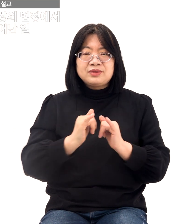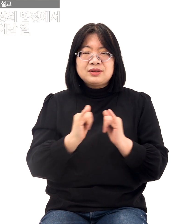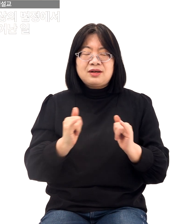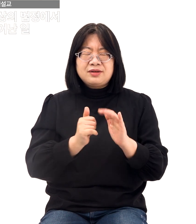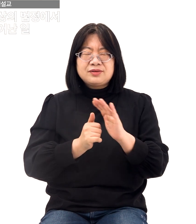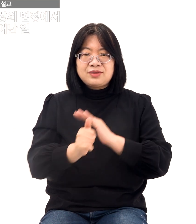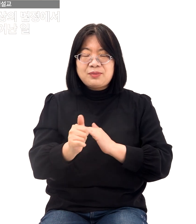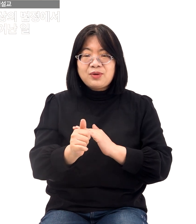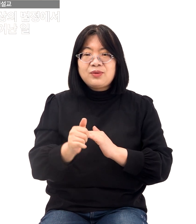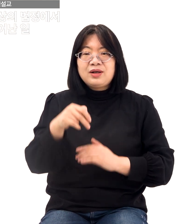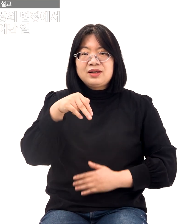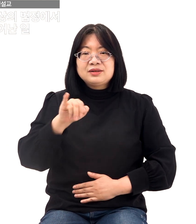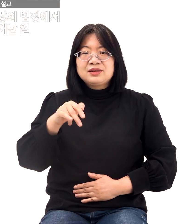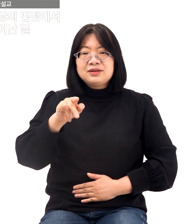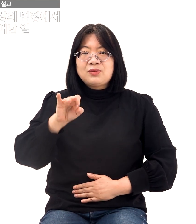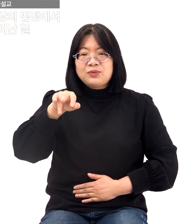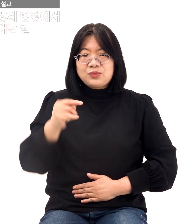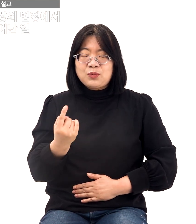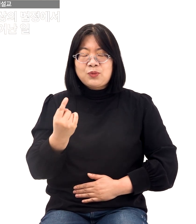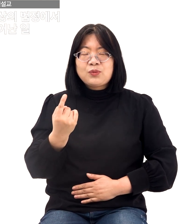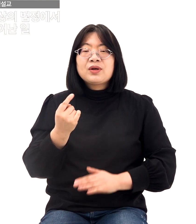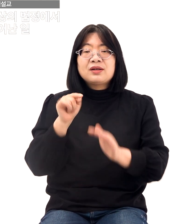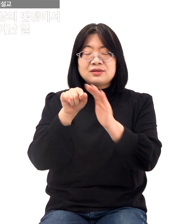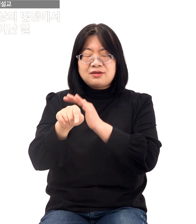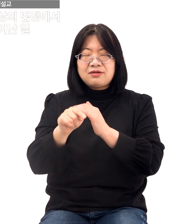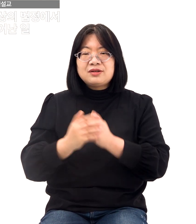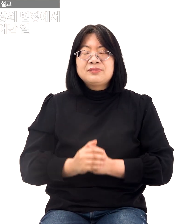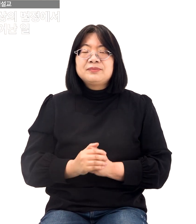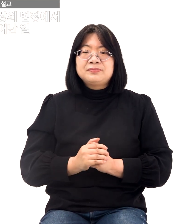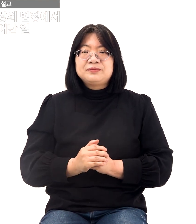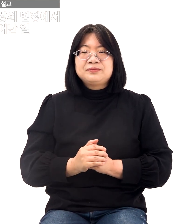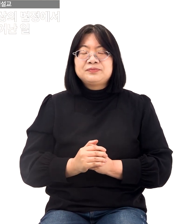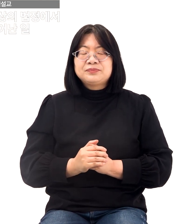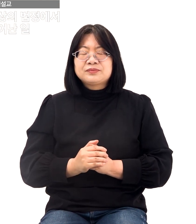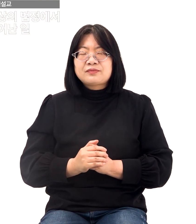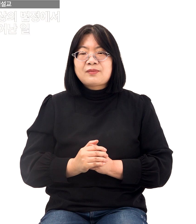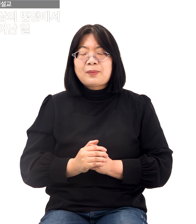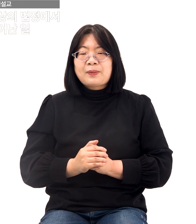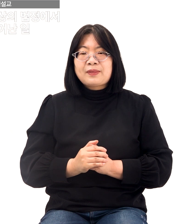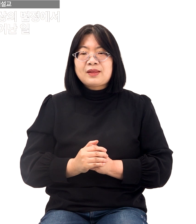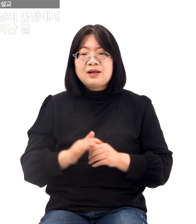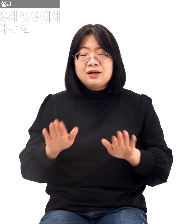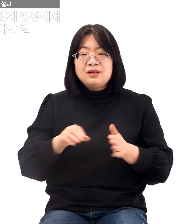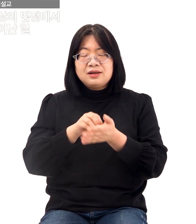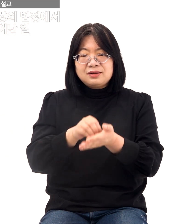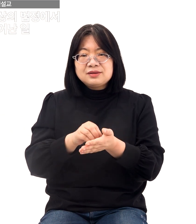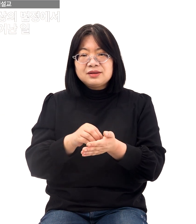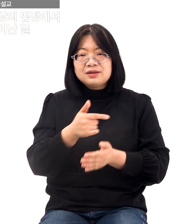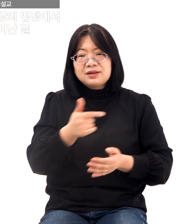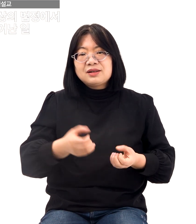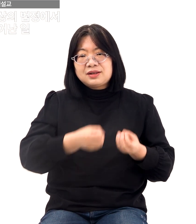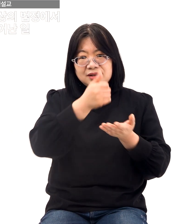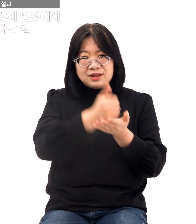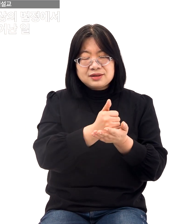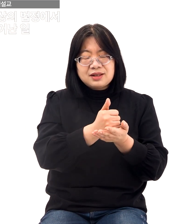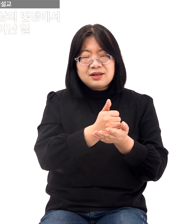백성들의 대표로 지성소에 들어갑니다. 맞죠? 그러니까 여기서 등장하는